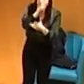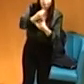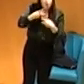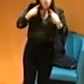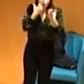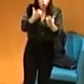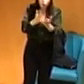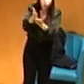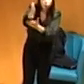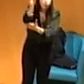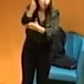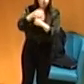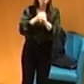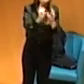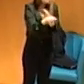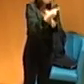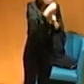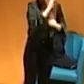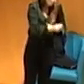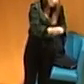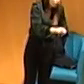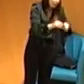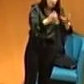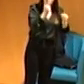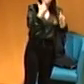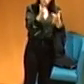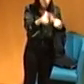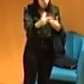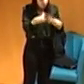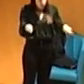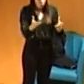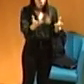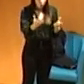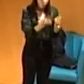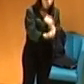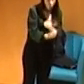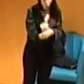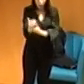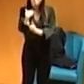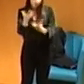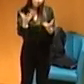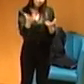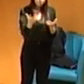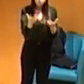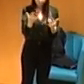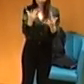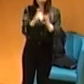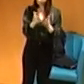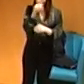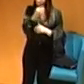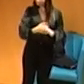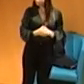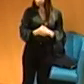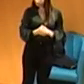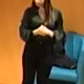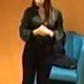sûr que les parents d'enfants, mais ça me paraissait important que de ne pas... si vous voulez, quand on